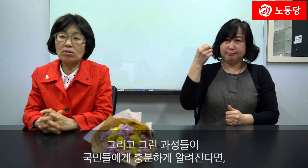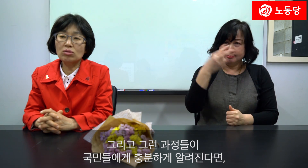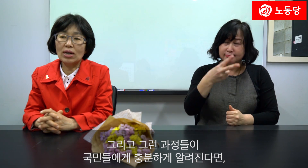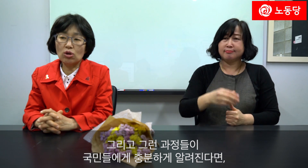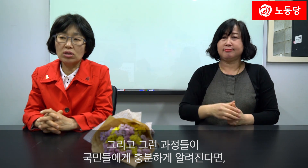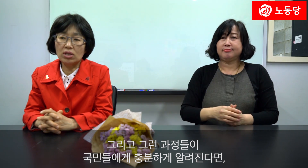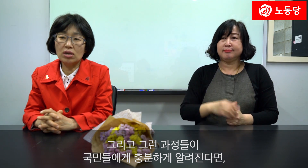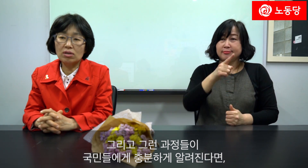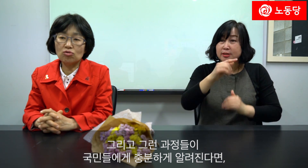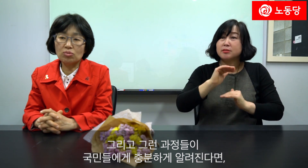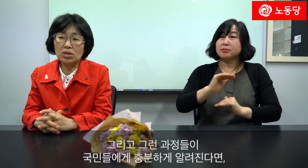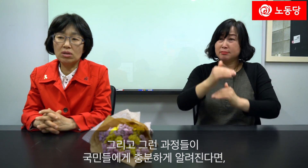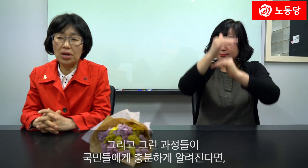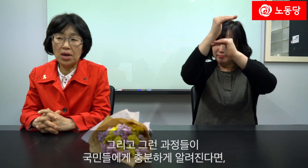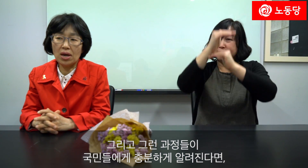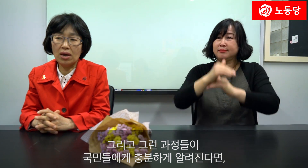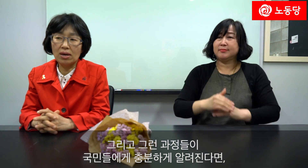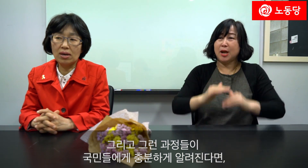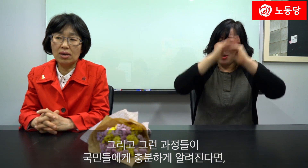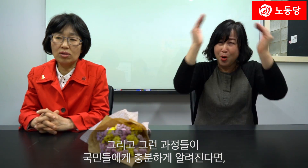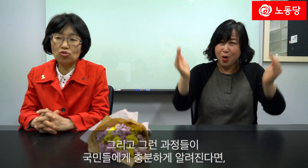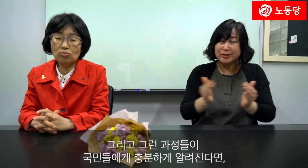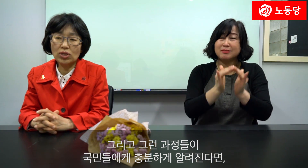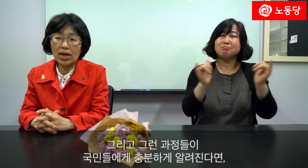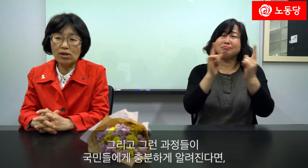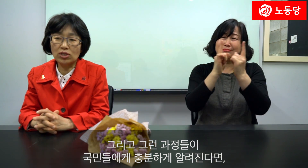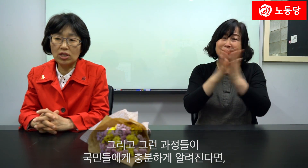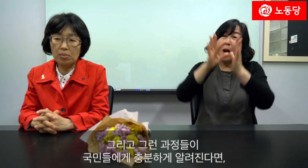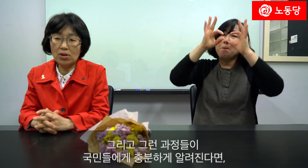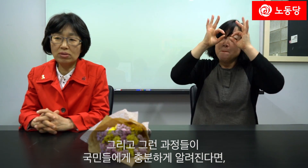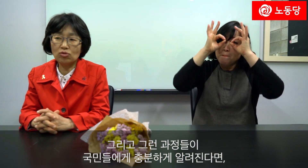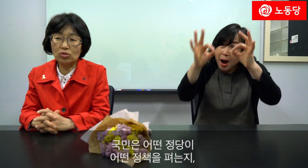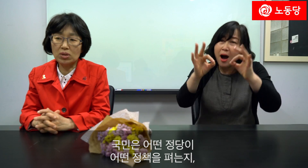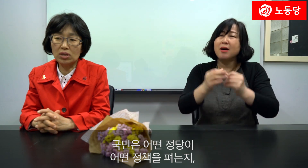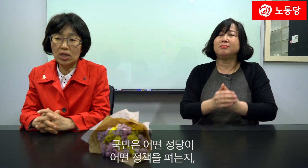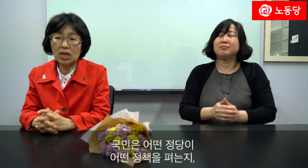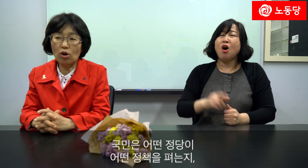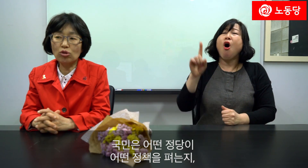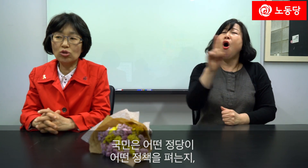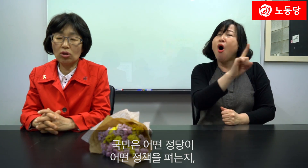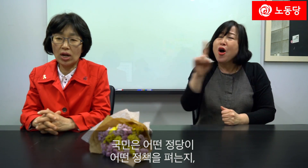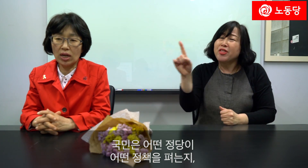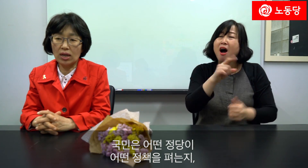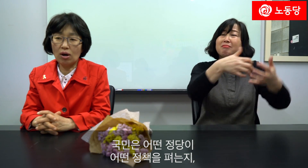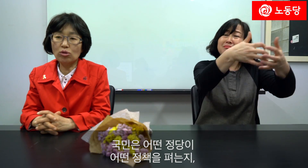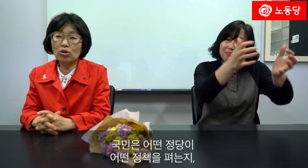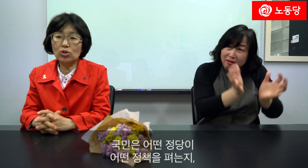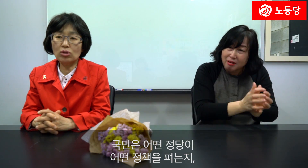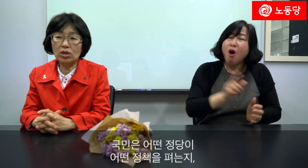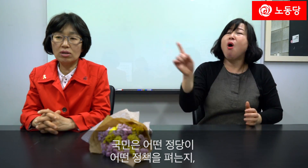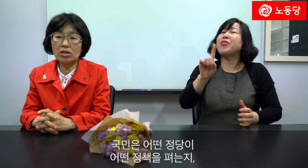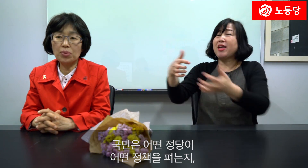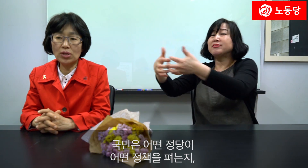그리고 그런 과정들이 국민들에게 충분하게 알려진다면 국민들이 어떤 정당이